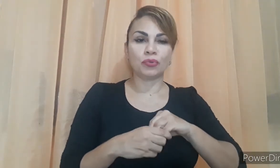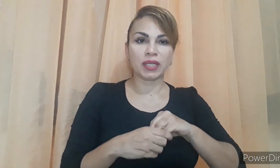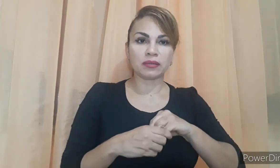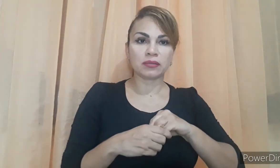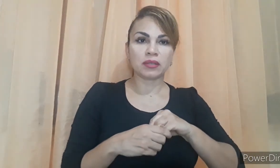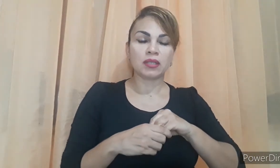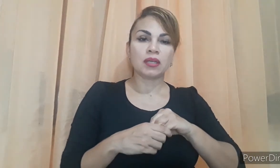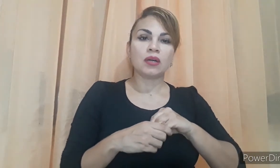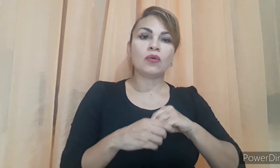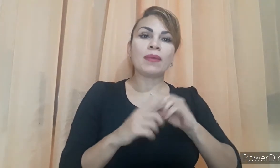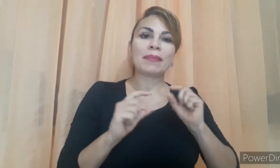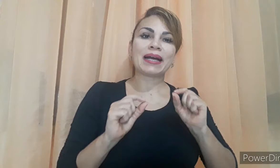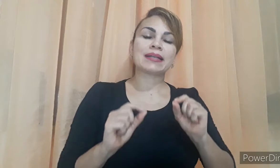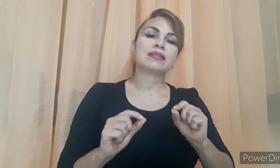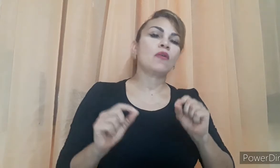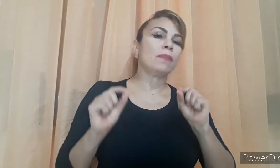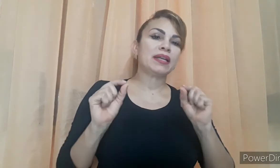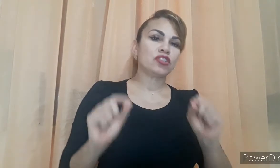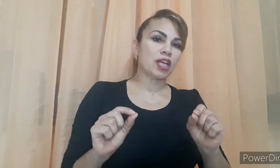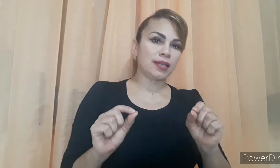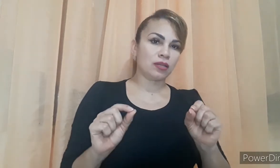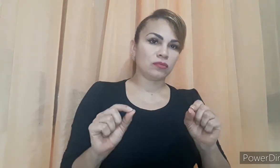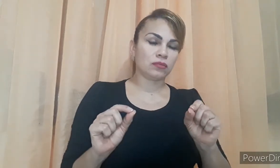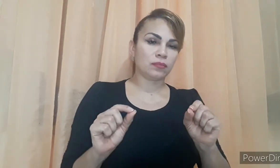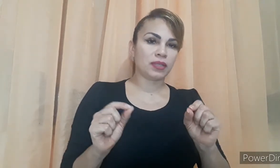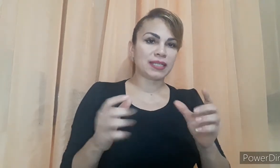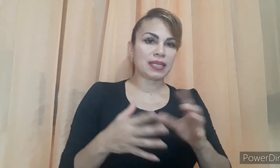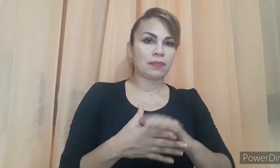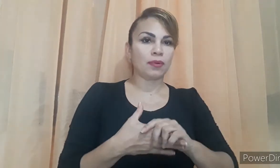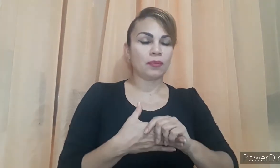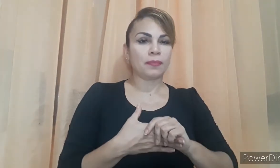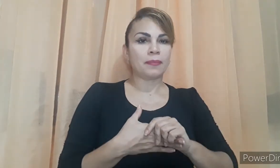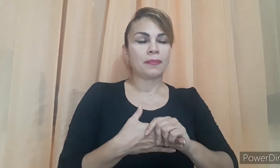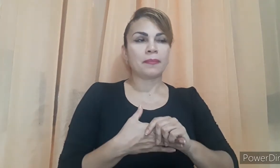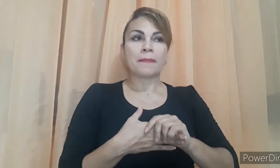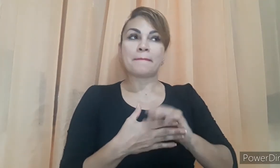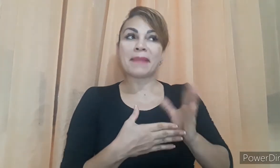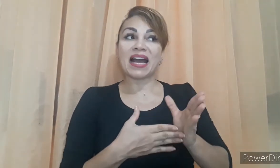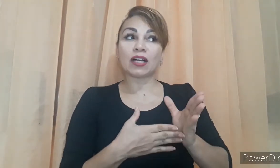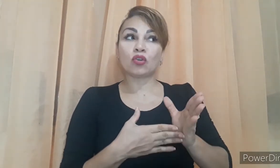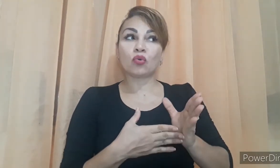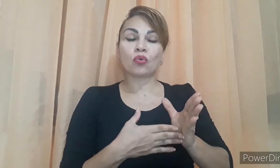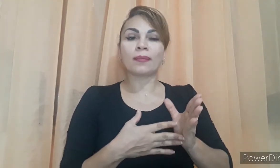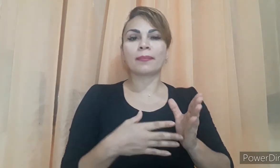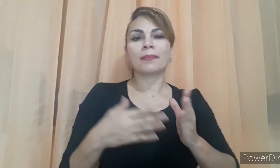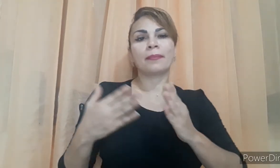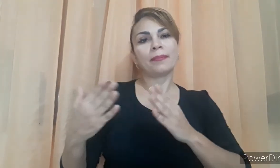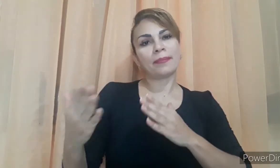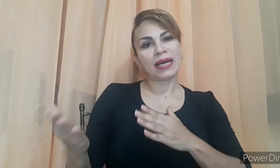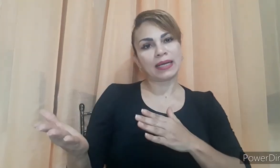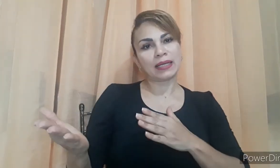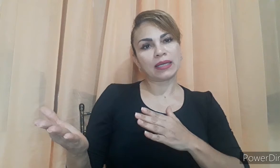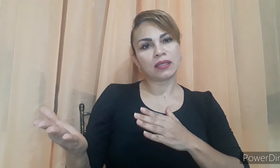estrutura uma marcação para gênero. Por exemplo, magro, magra,